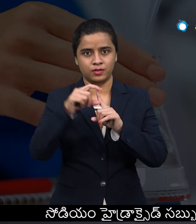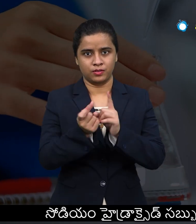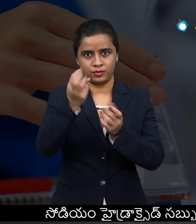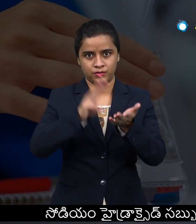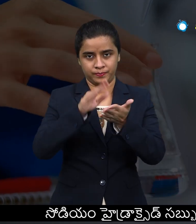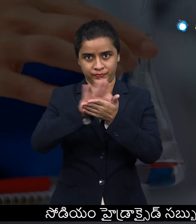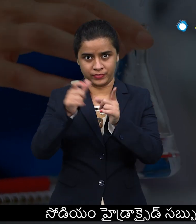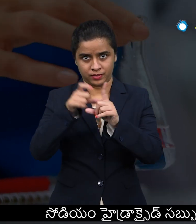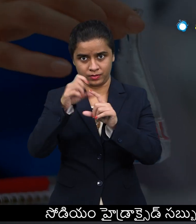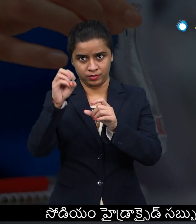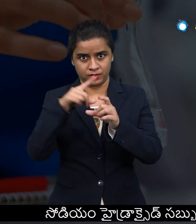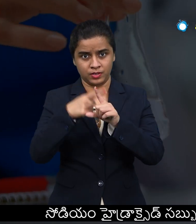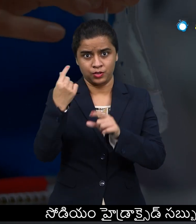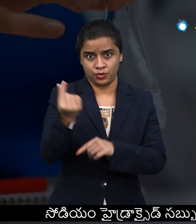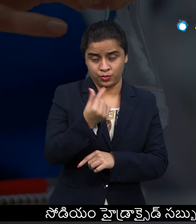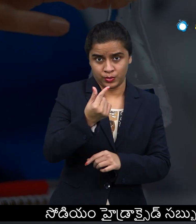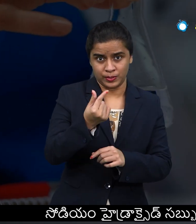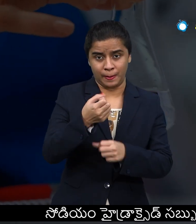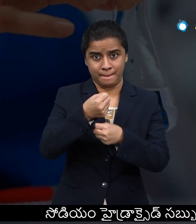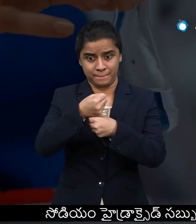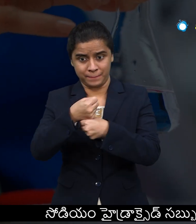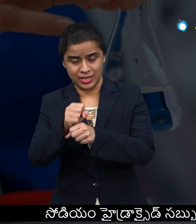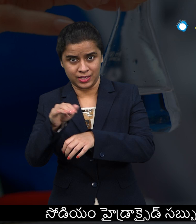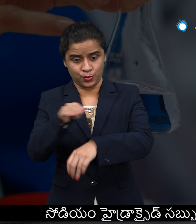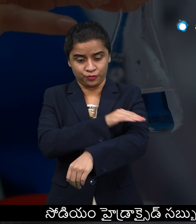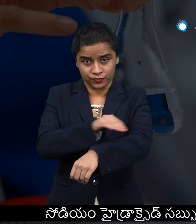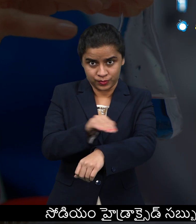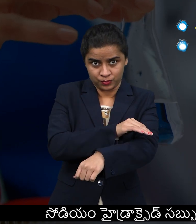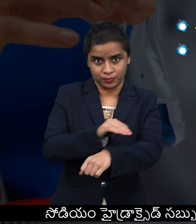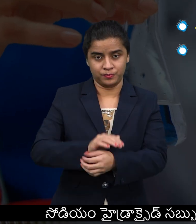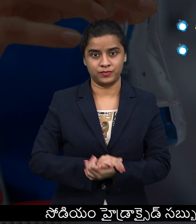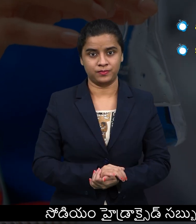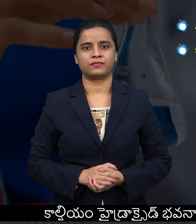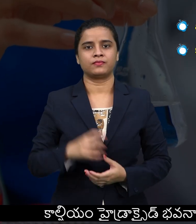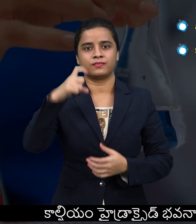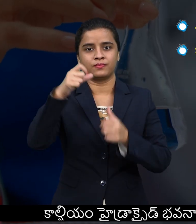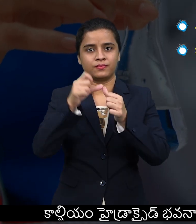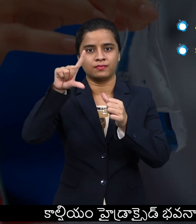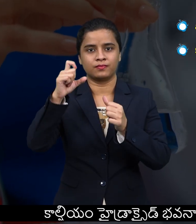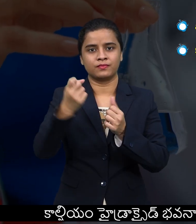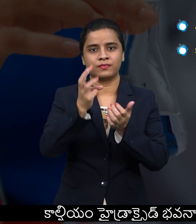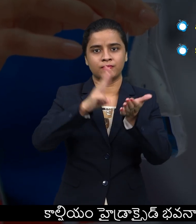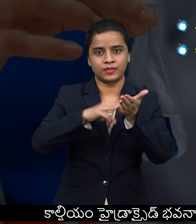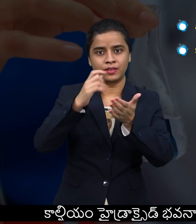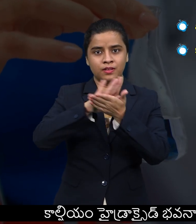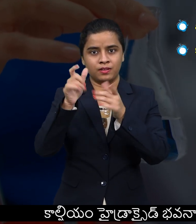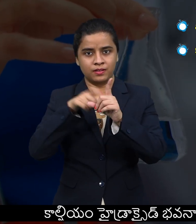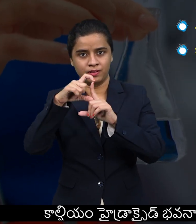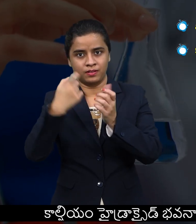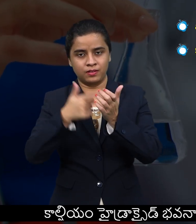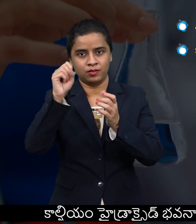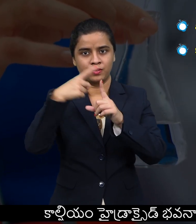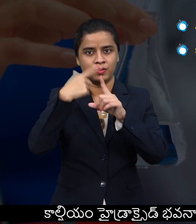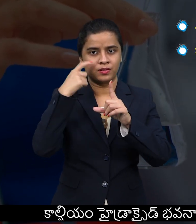సోడియం హైడ్రాక్సైడ్ సబ్బు తయారీలో ఉపయోగించబడుతుంది. కాల్షియం హైడ్రాక్సైడ్